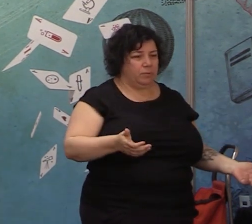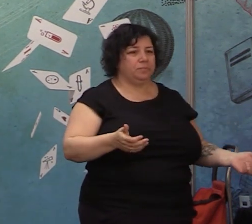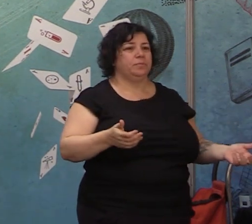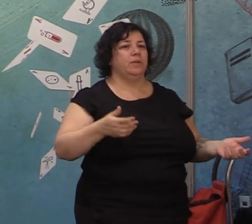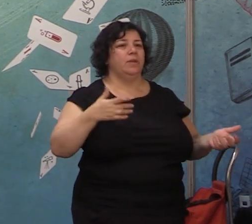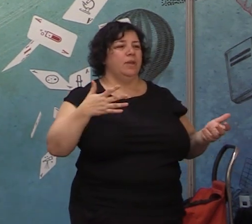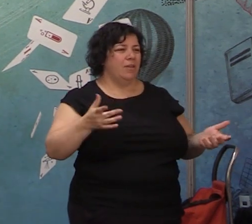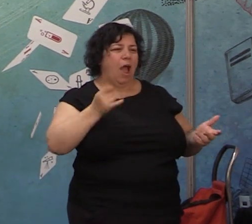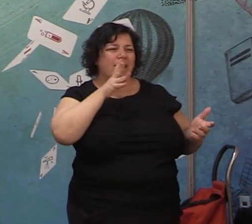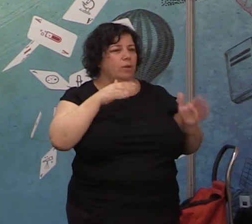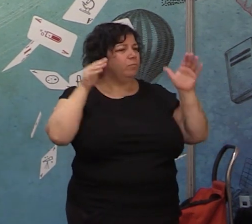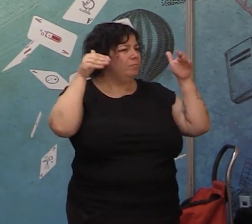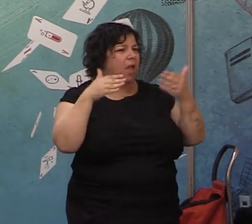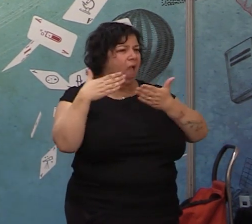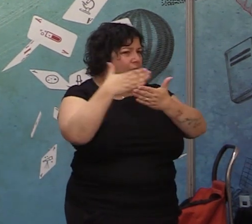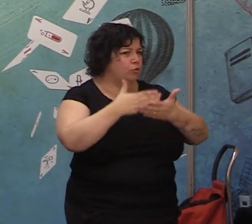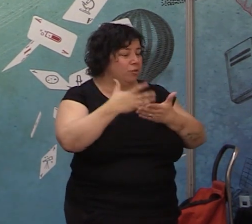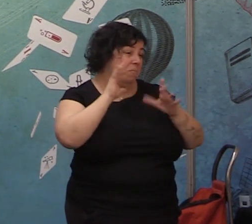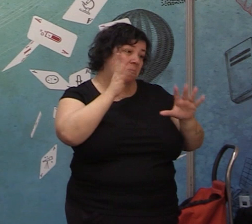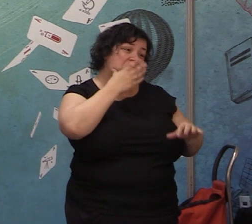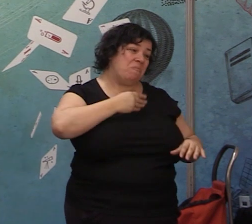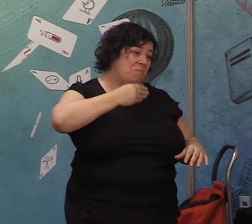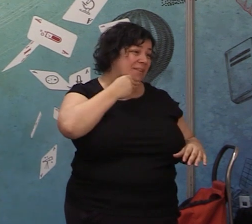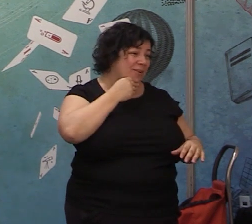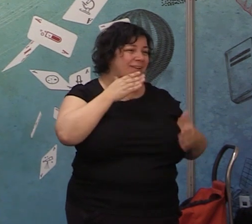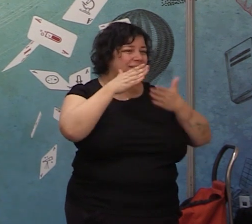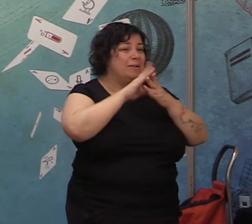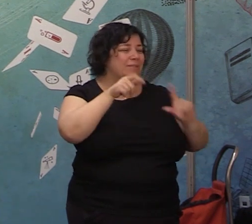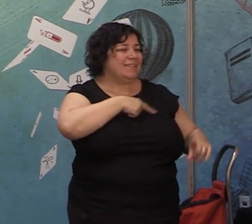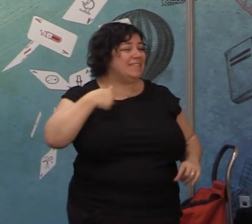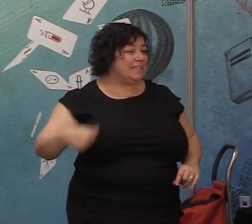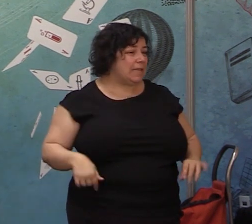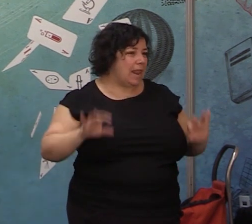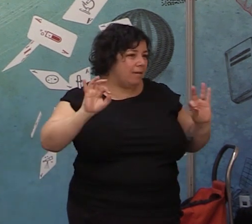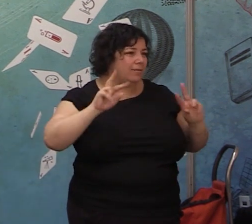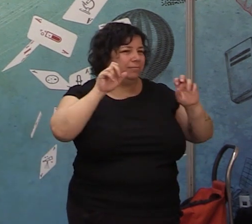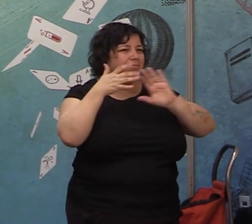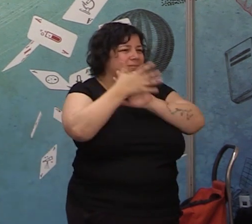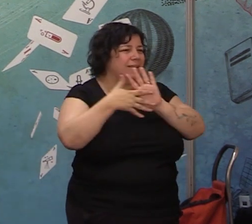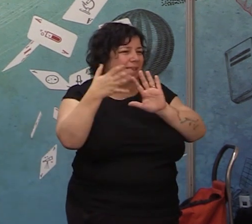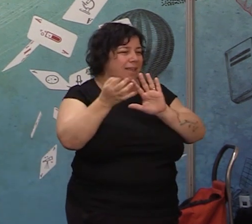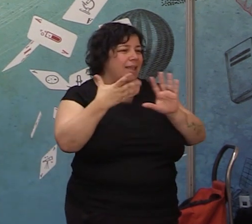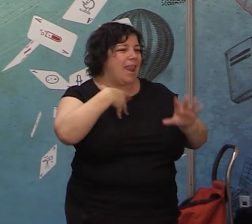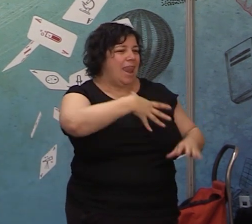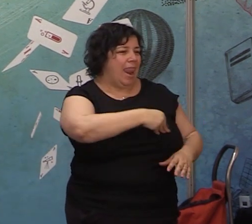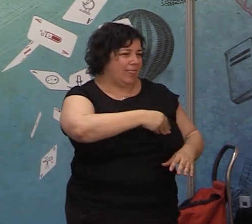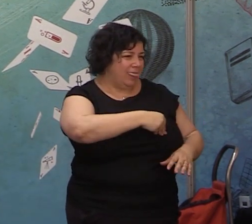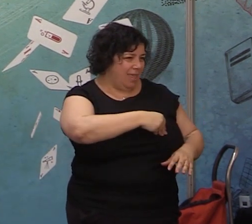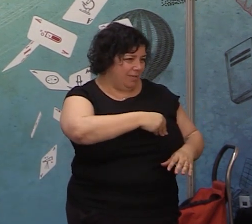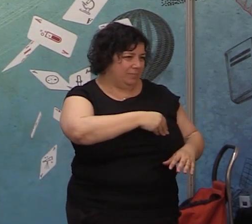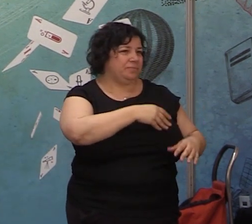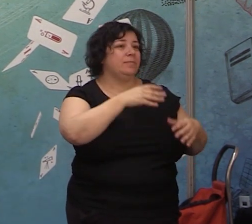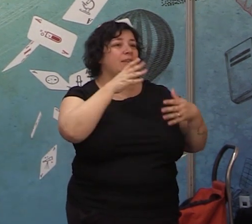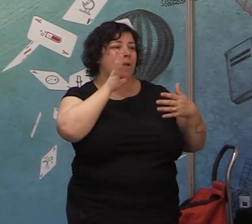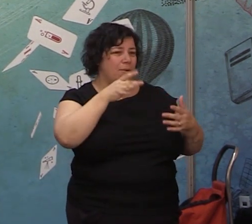Y aquí me quiero centrar en un estudio muy bonito, es un estudio chino en el que habla de la lactancia materna,